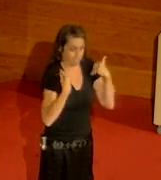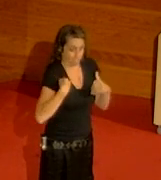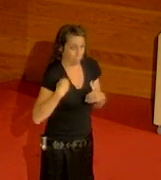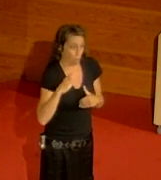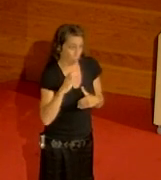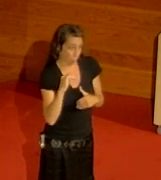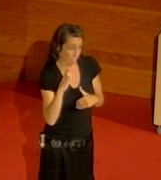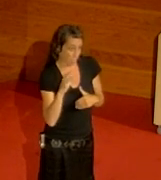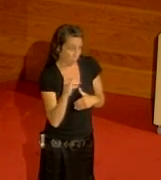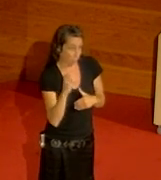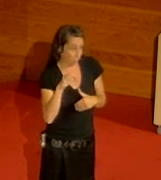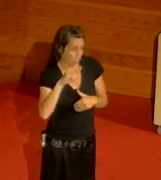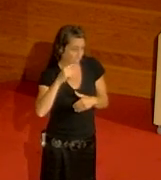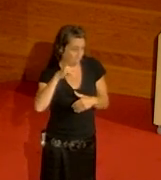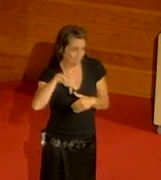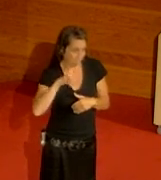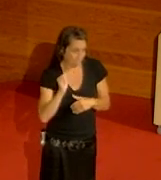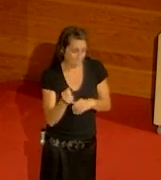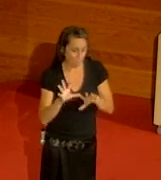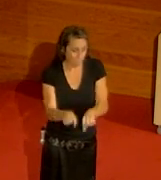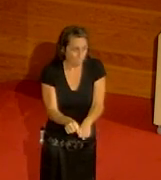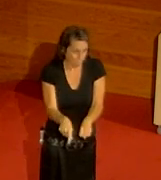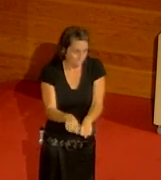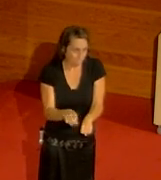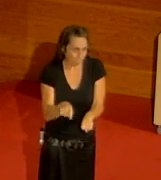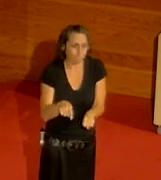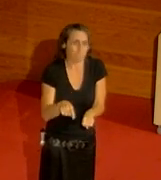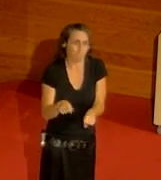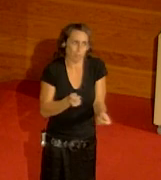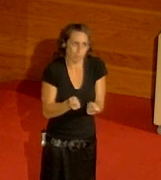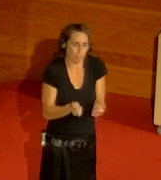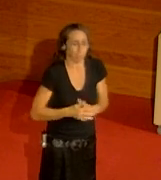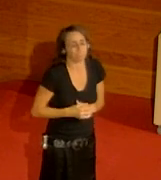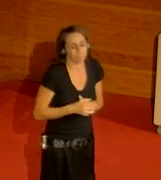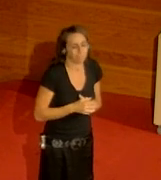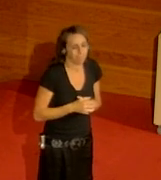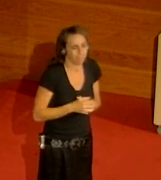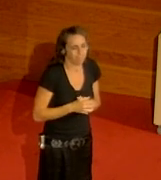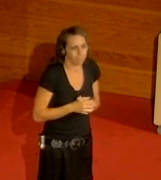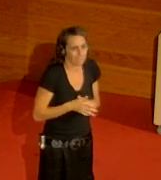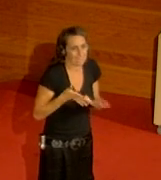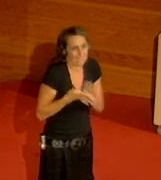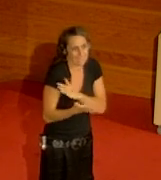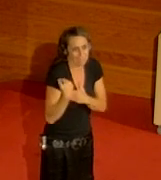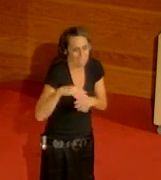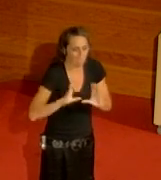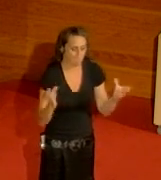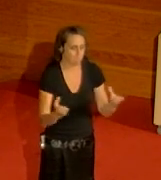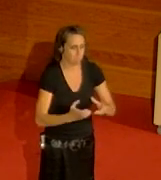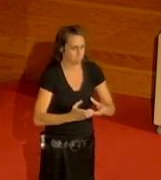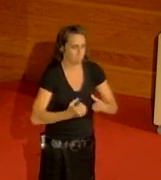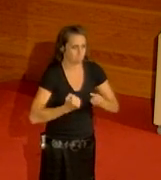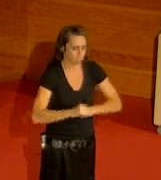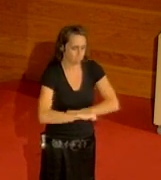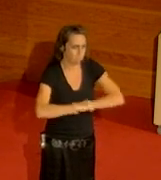es por eso es no solamente es que sean consolidado como partido fuerte